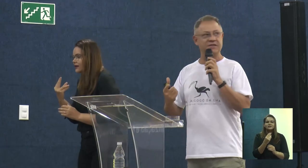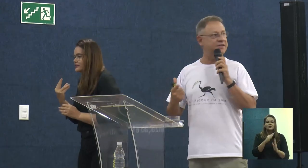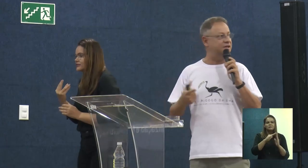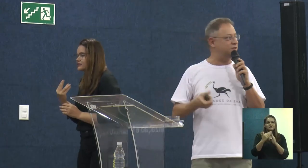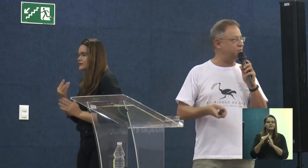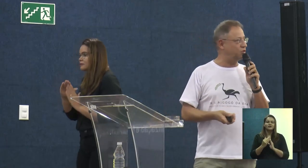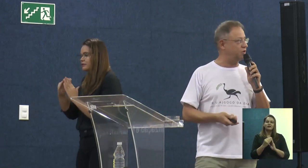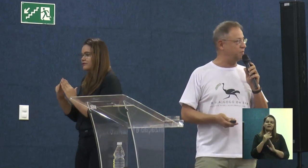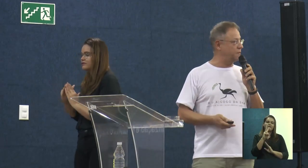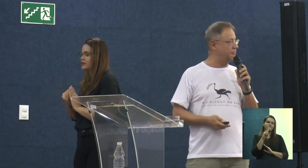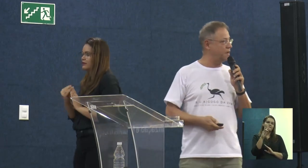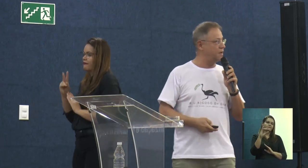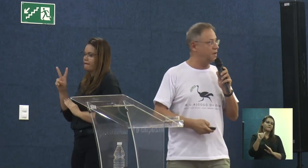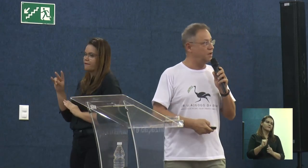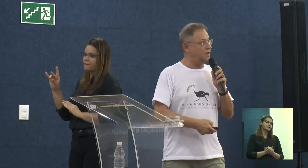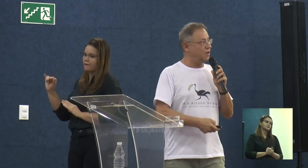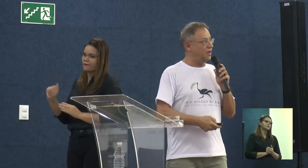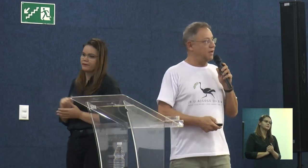que ia ser lançado esse programa.